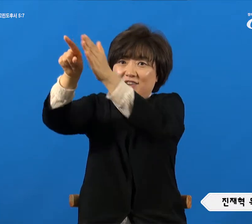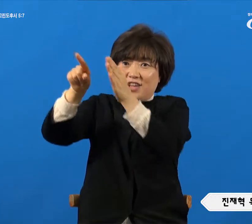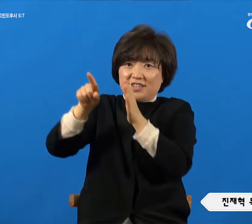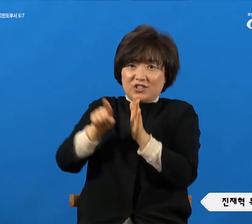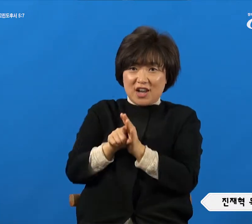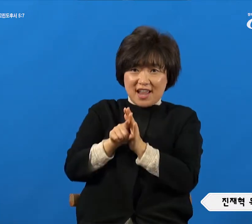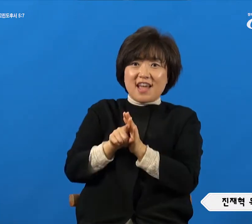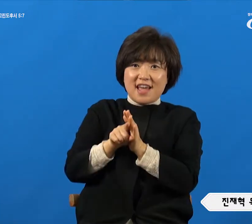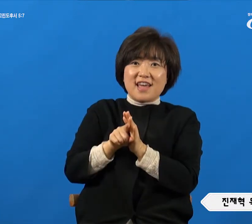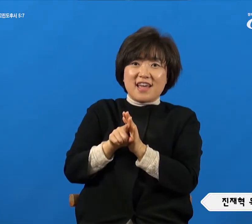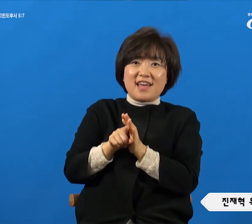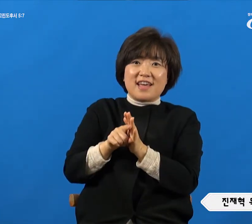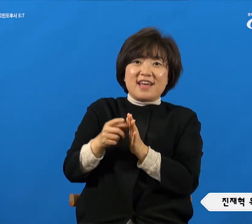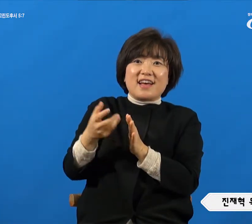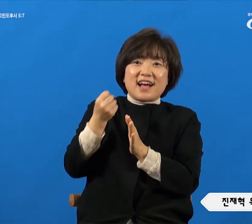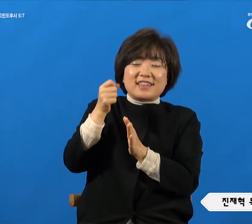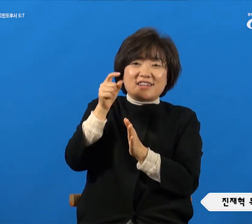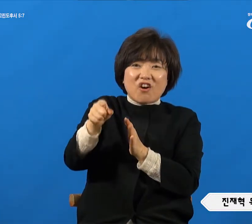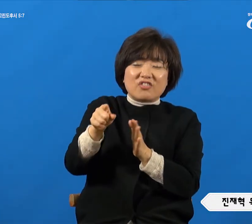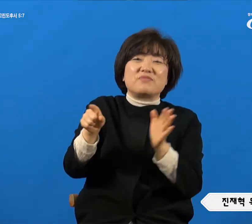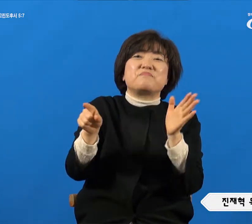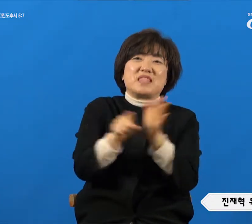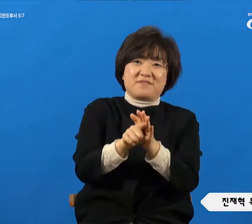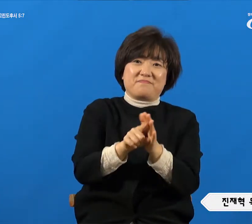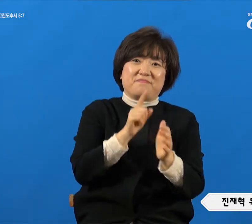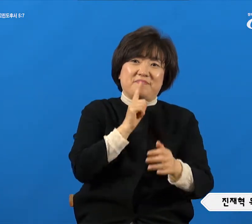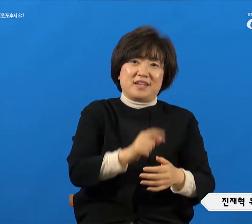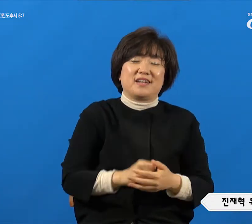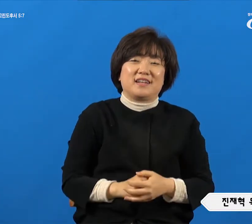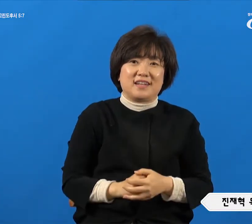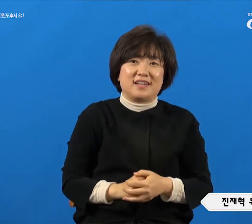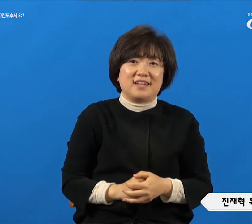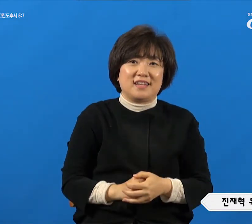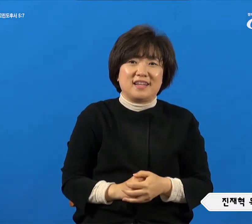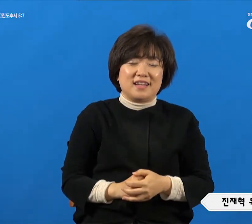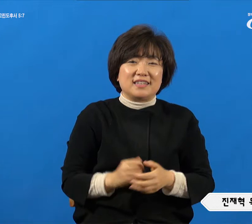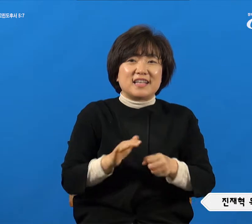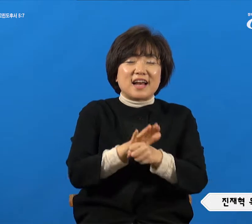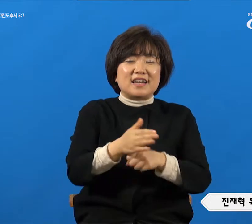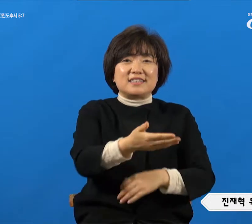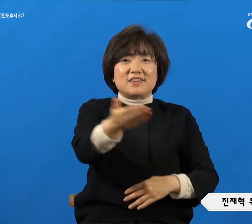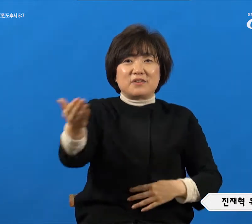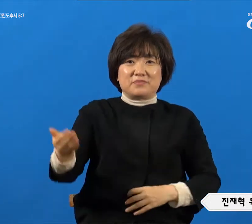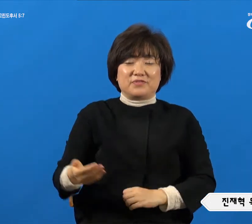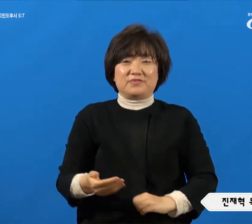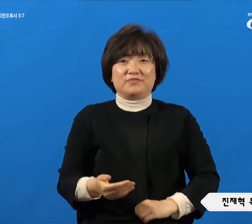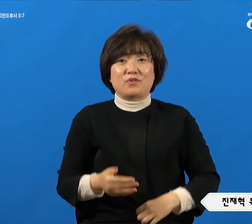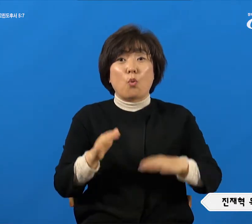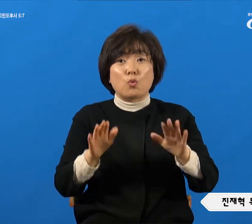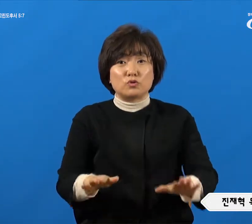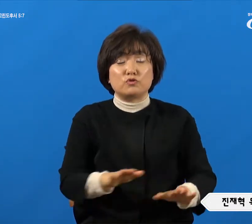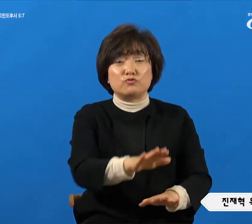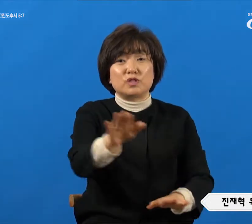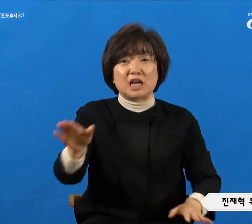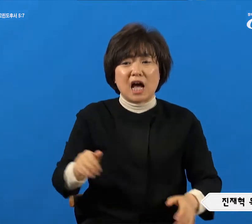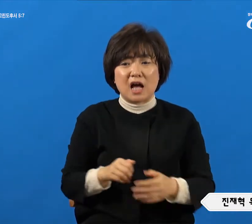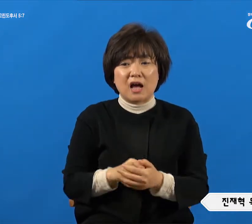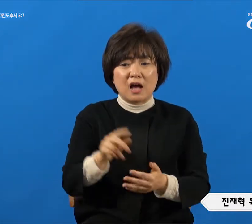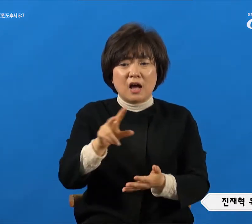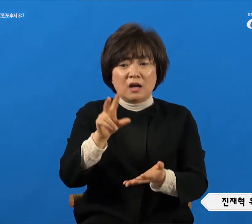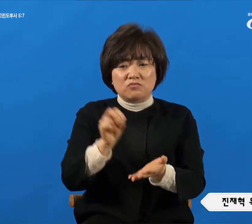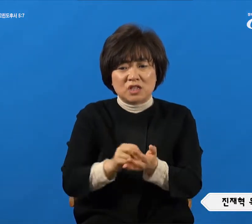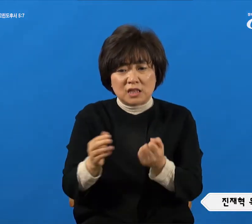것을 믿음이라고 이야기합니다. 그러므로 사랑하는 여러분, 오늘 우리가 문제